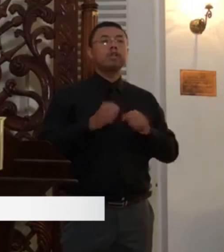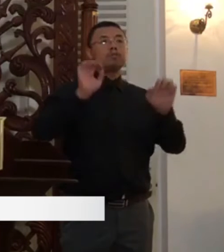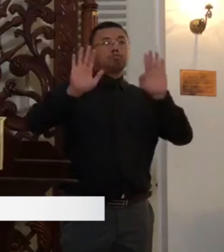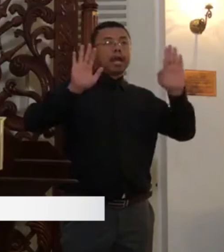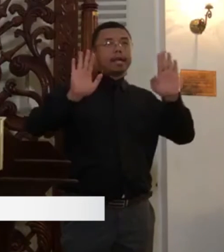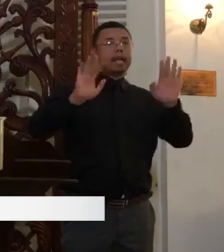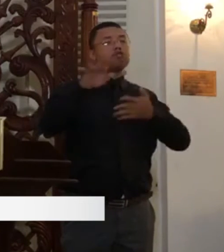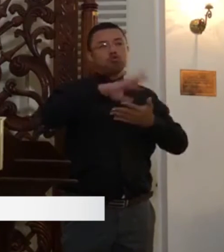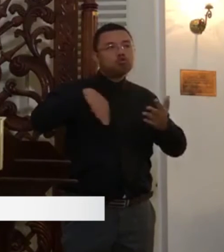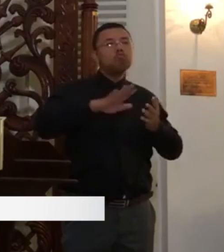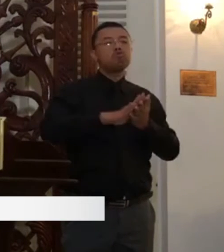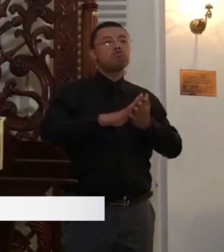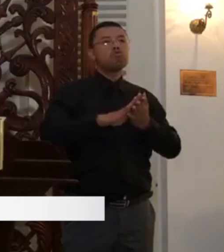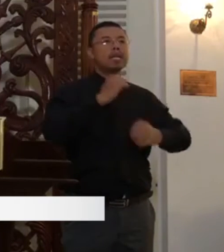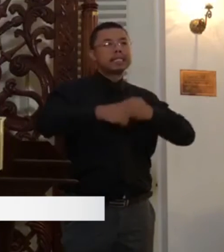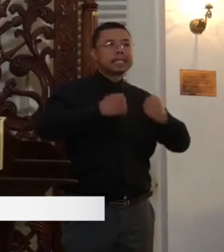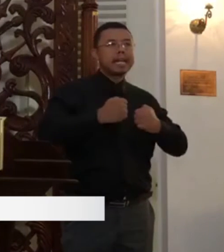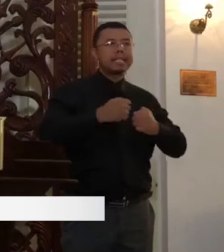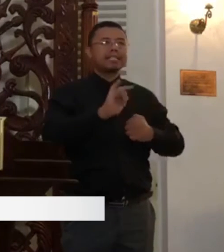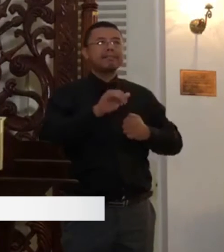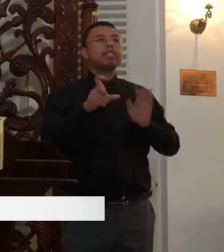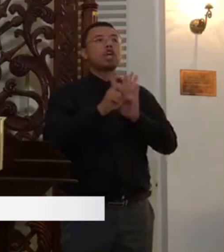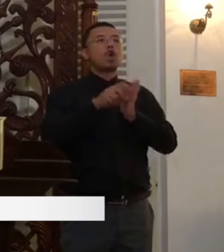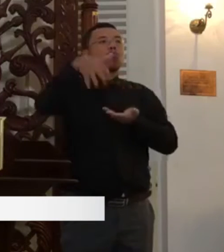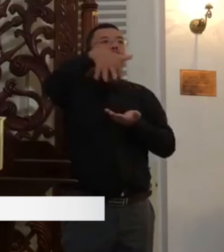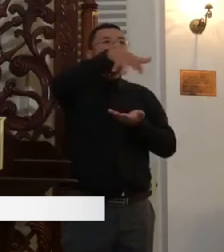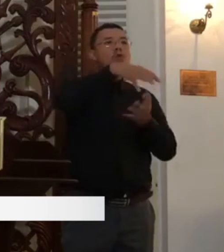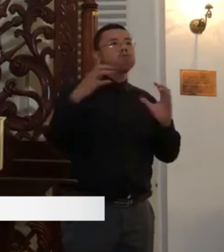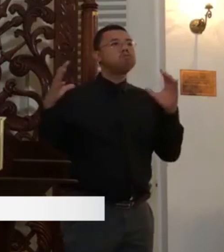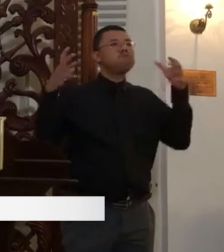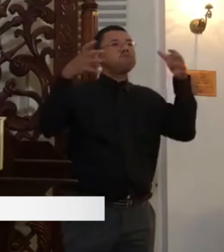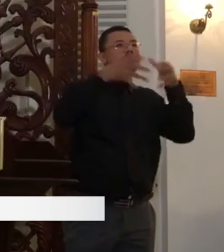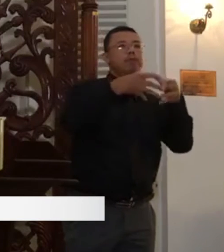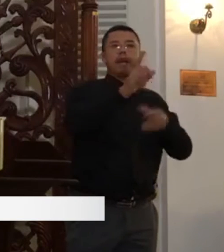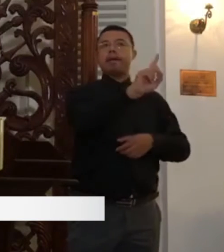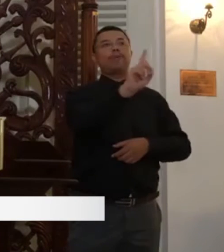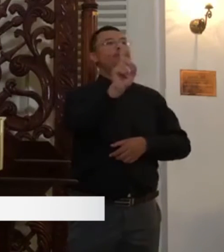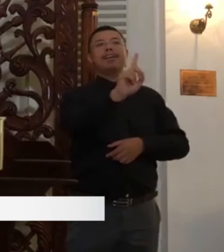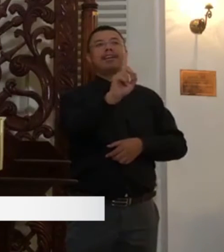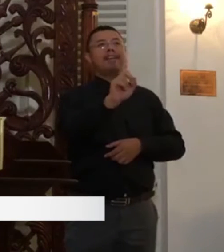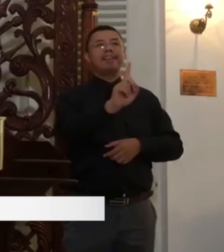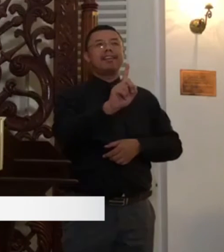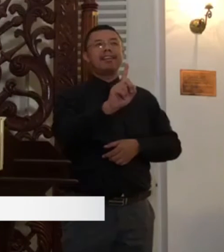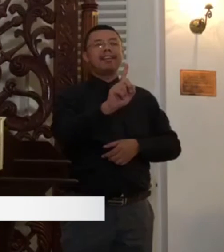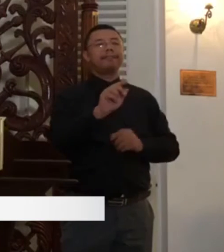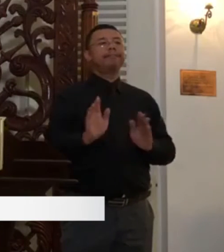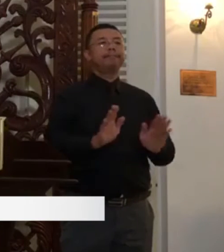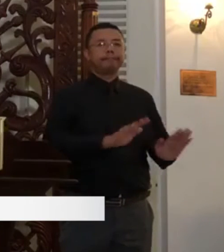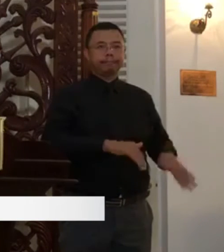kebudayaan, seluruh kegiatan itu yang sifatnya mengumpulkan orang, maka dilarang untuk